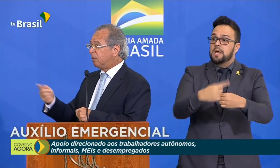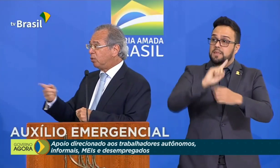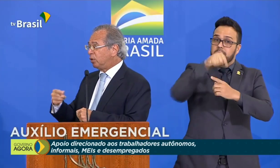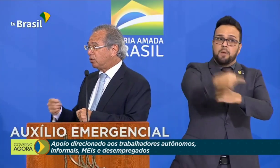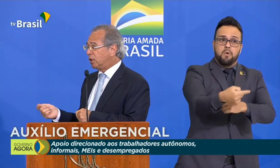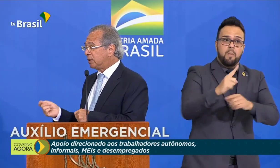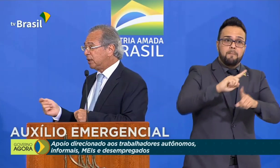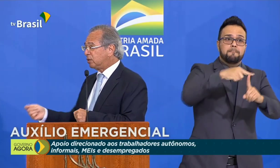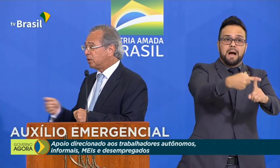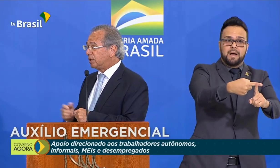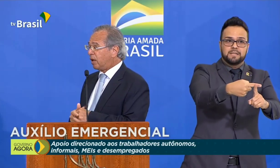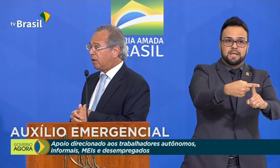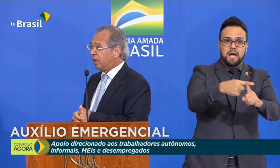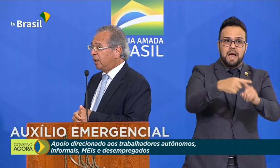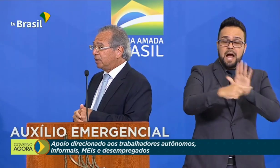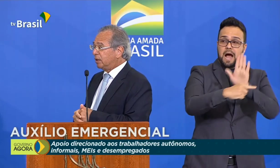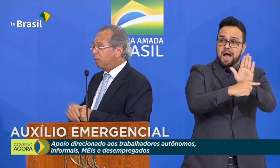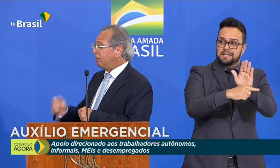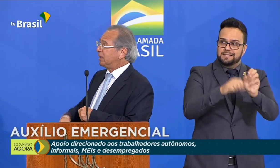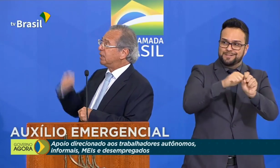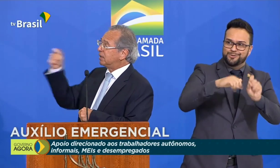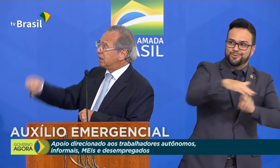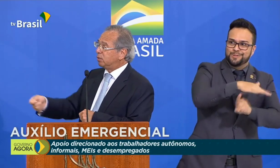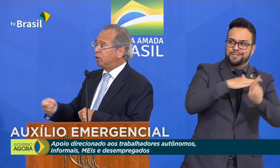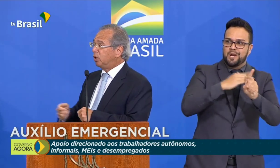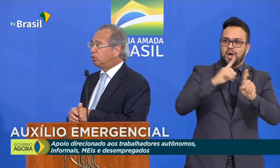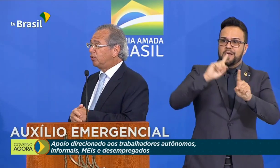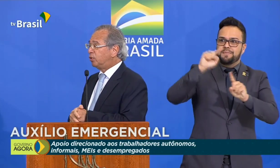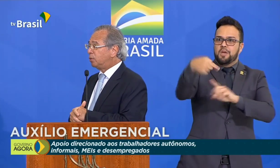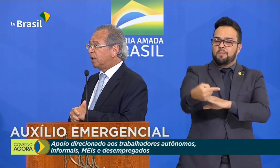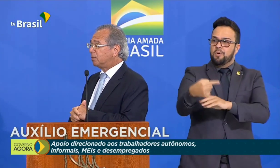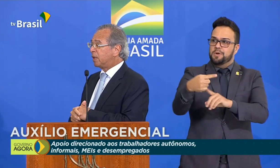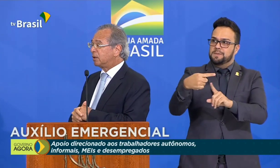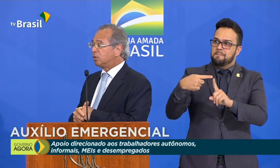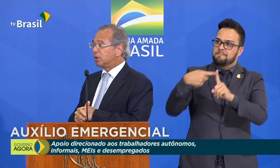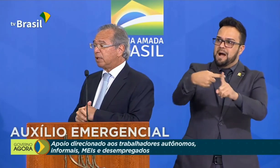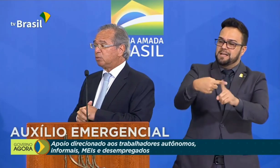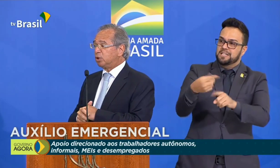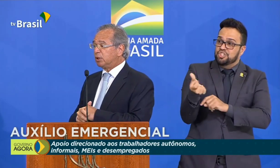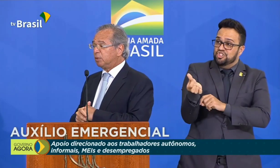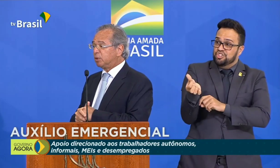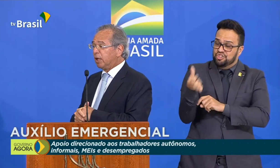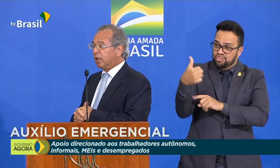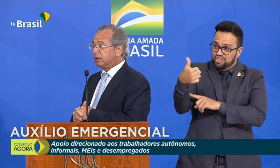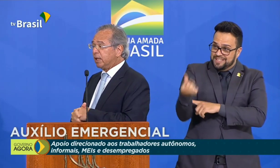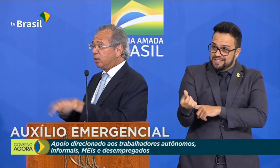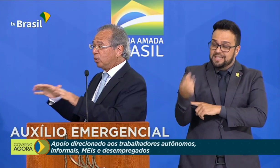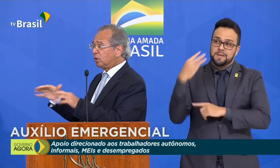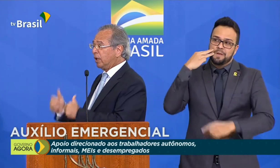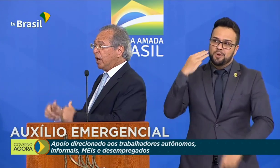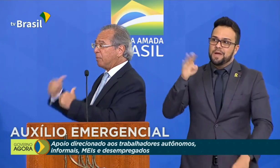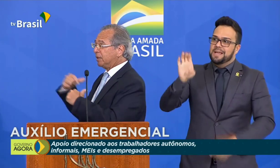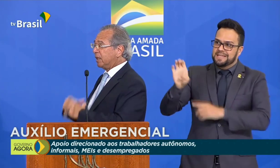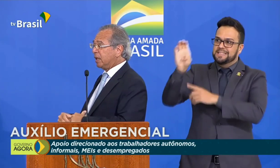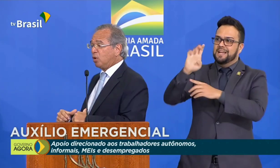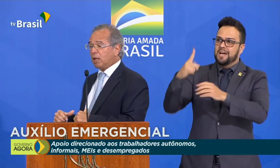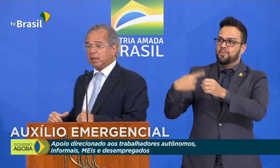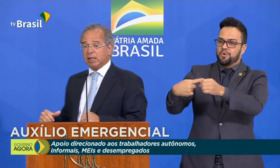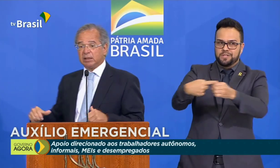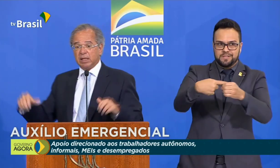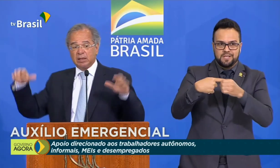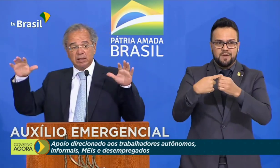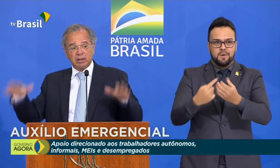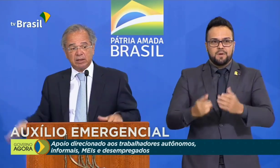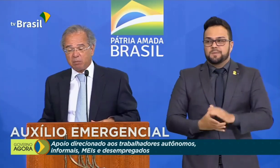para o Sistema Único de Assistência Social, depois mais 16 bilhões do Fundo de Participação de Estados e Municípios, quer dizer, recursos que, apesar da